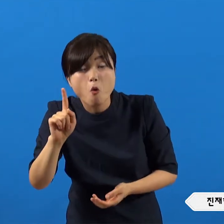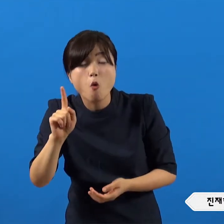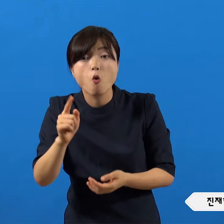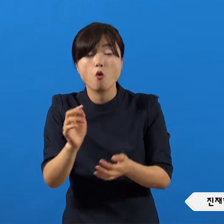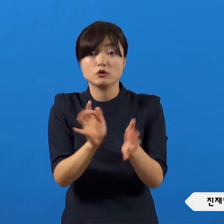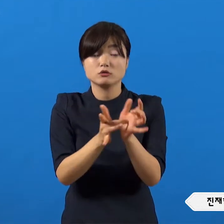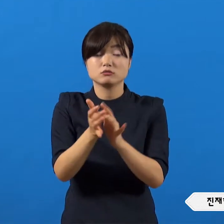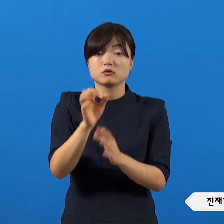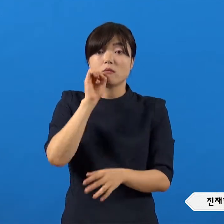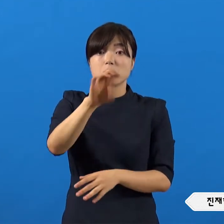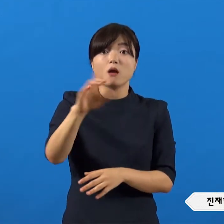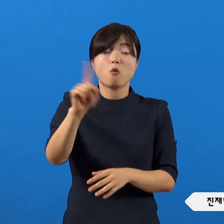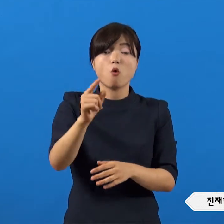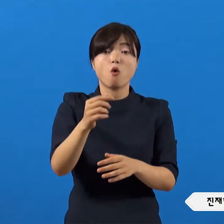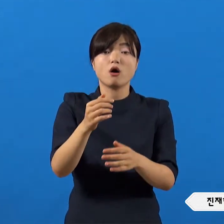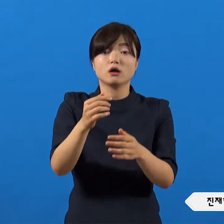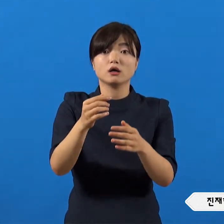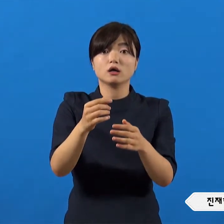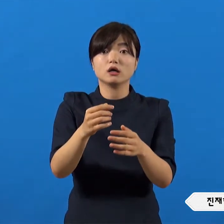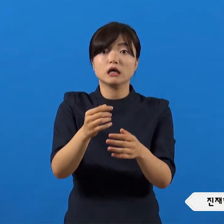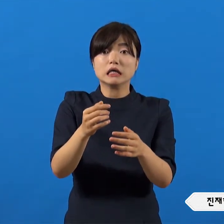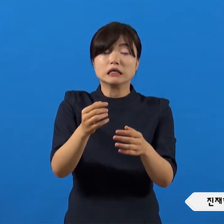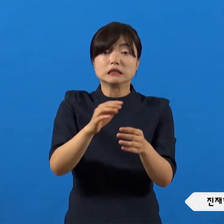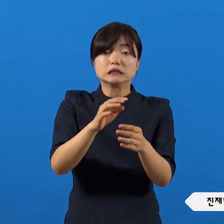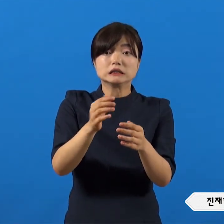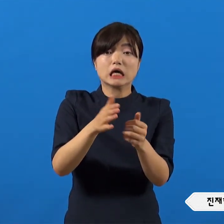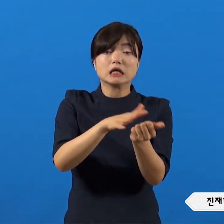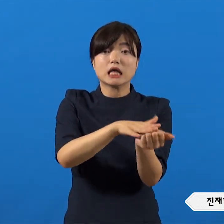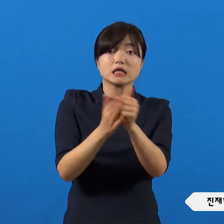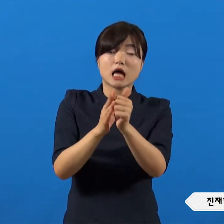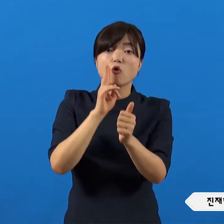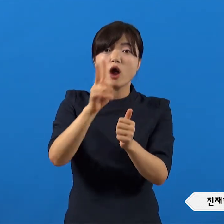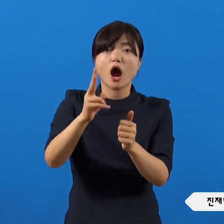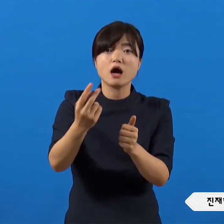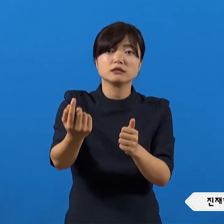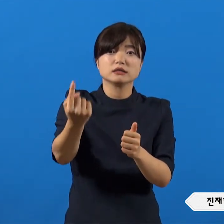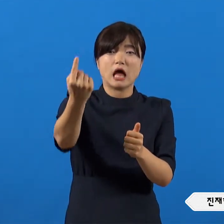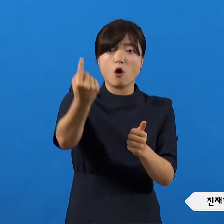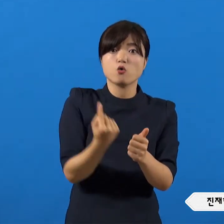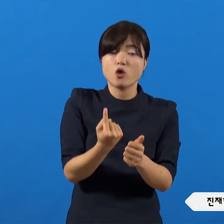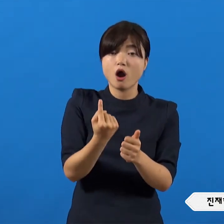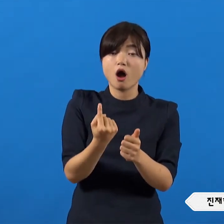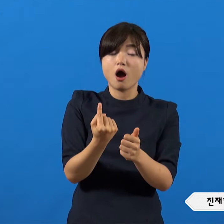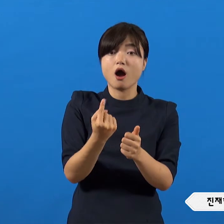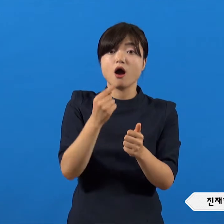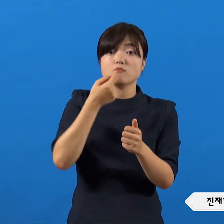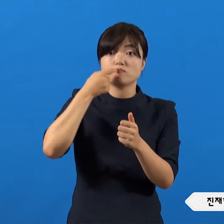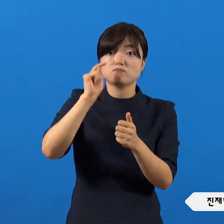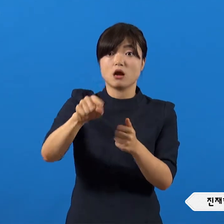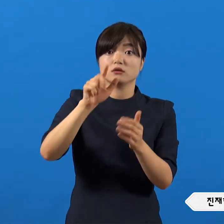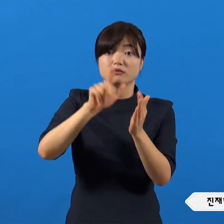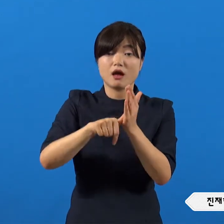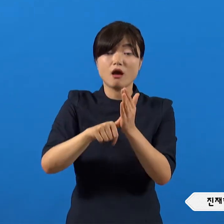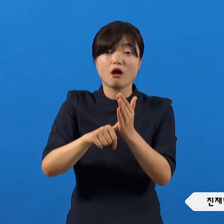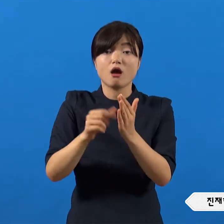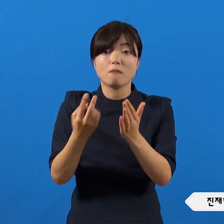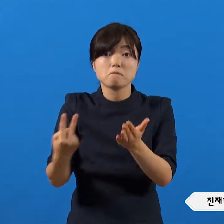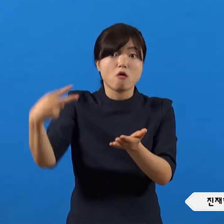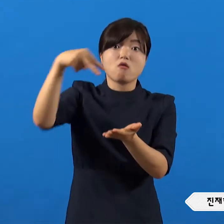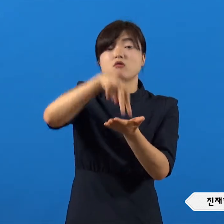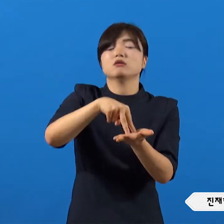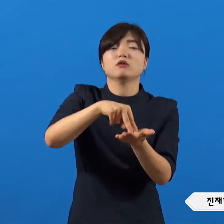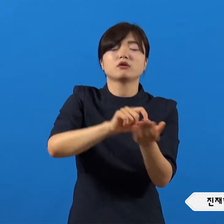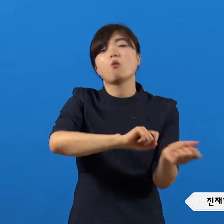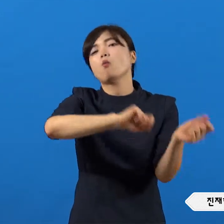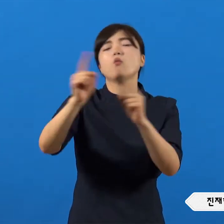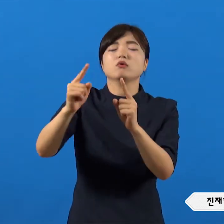향해서 말씀합니다. 나사로야 나오너라. 그가 벌떡 일어나서 나왔다고 성경은 이야기합니다. 얼마나